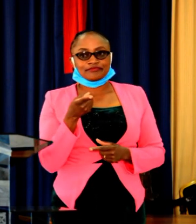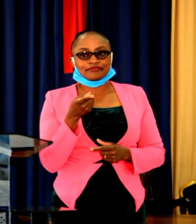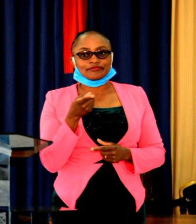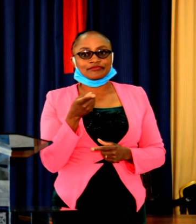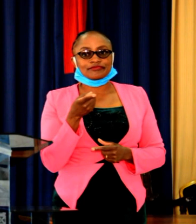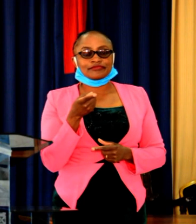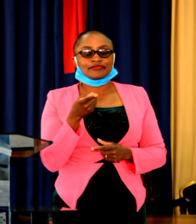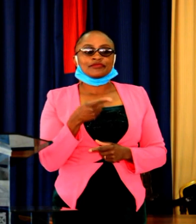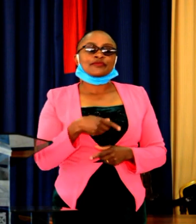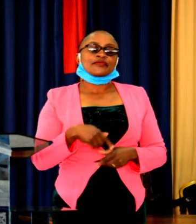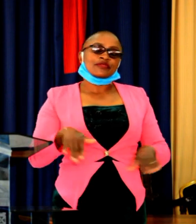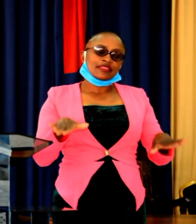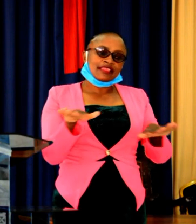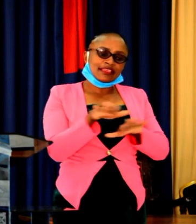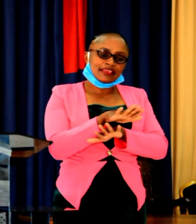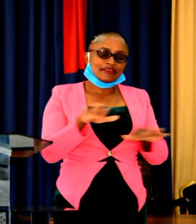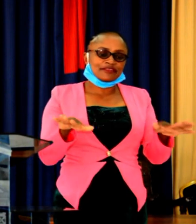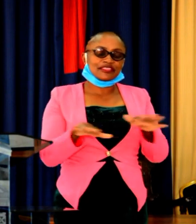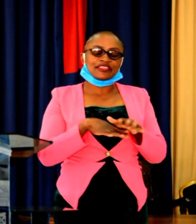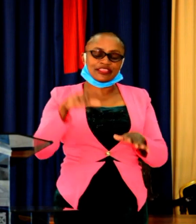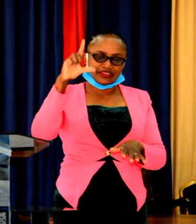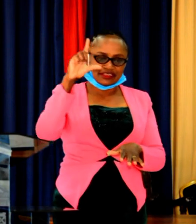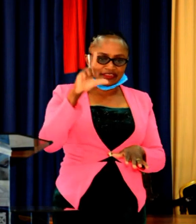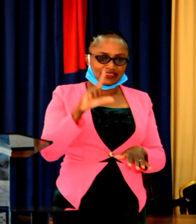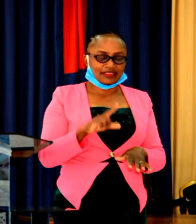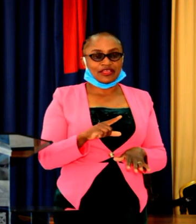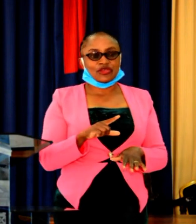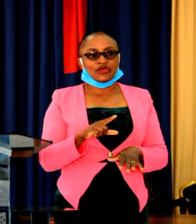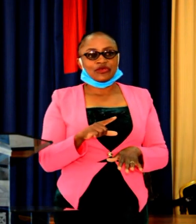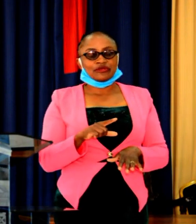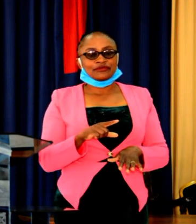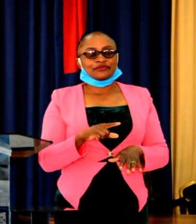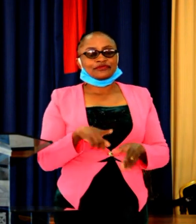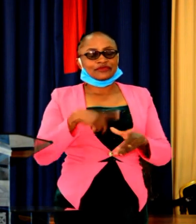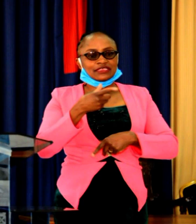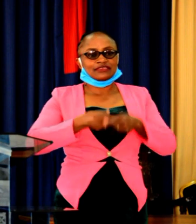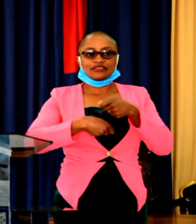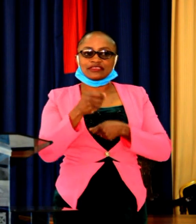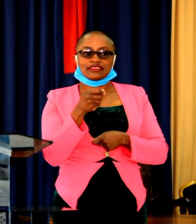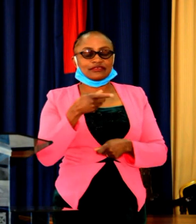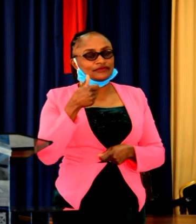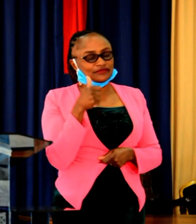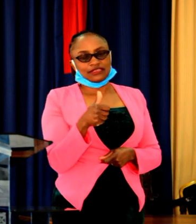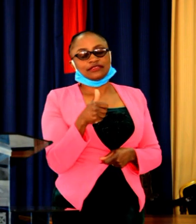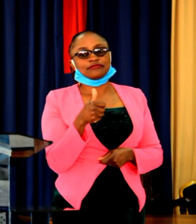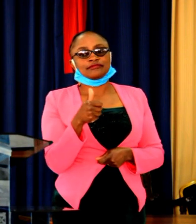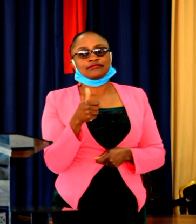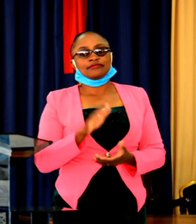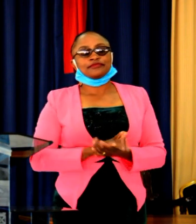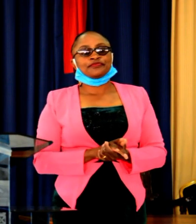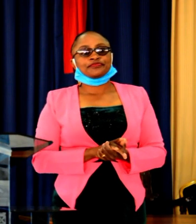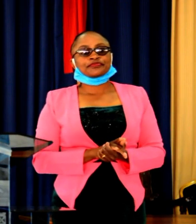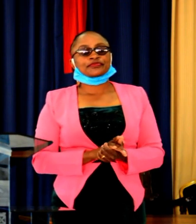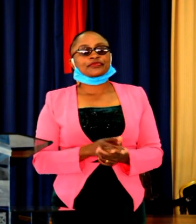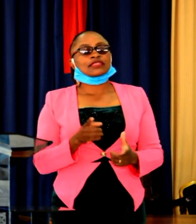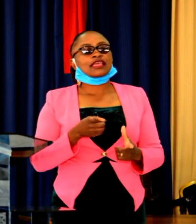shairi itakuwa pia kwa shekeli moja. Shairi ni bare, itauzwa shekeli moja. Na basi